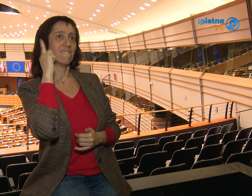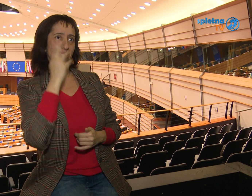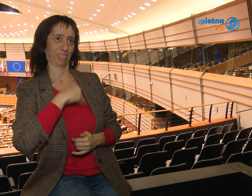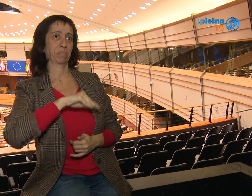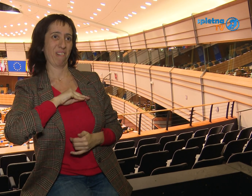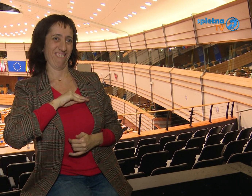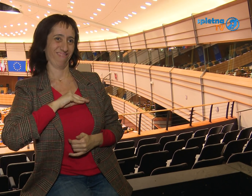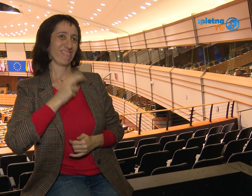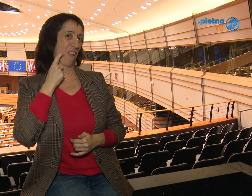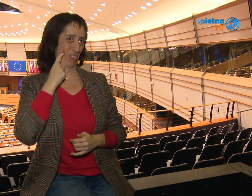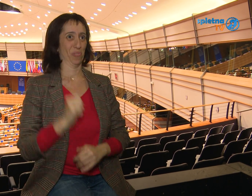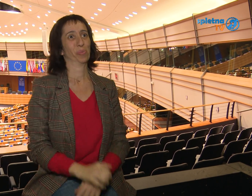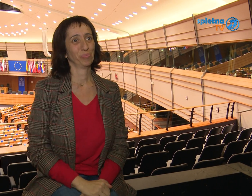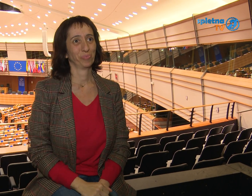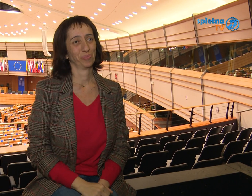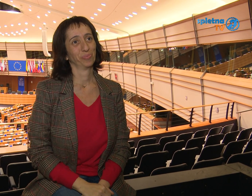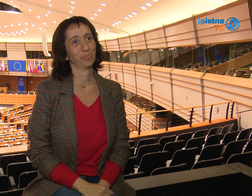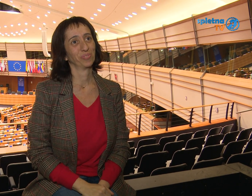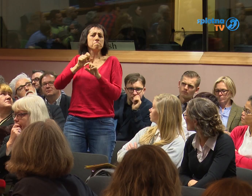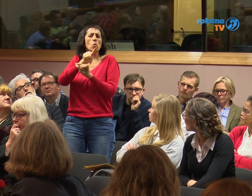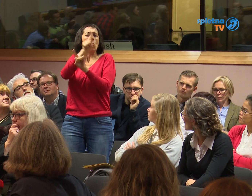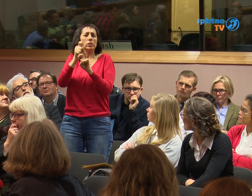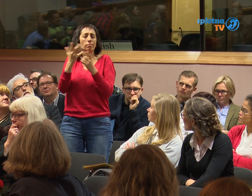You're going to get everyone.